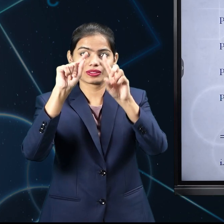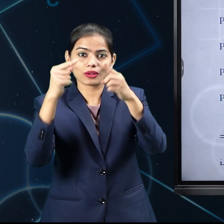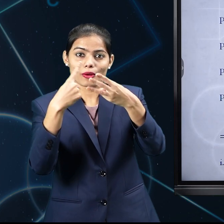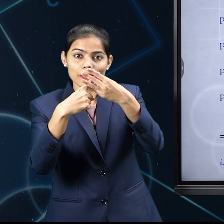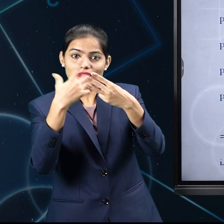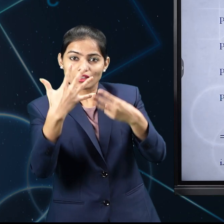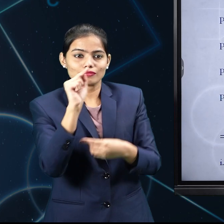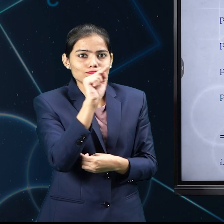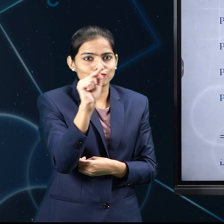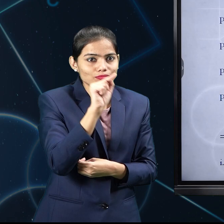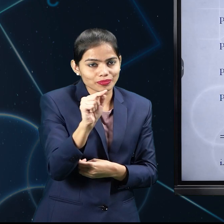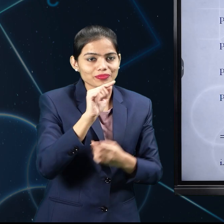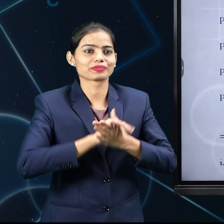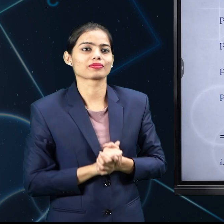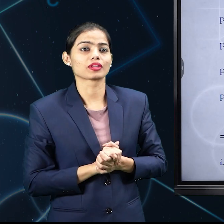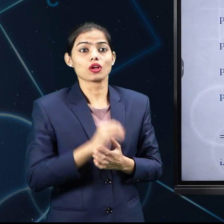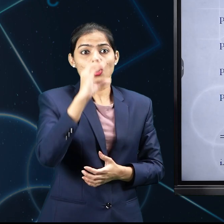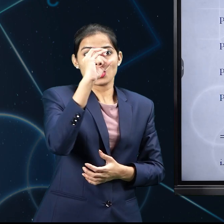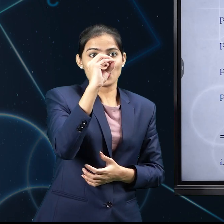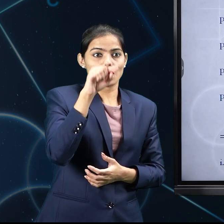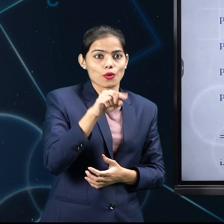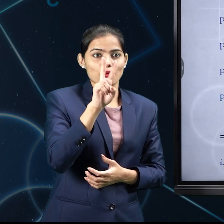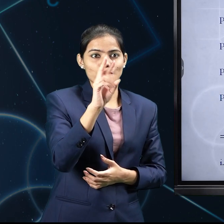आहे 0.206, PE3 आहे